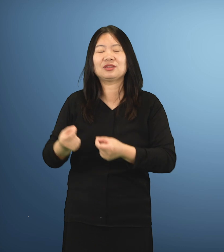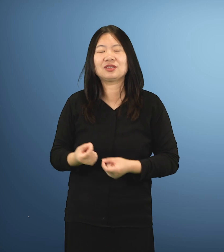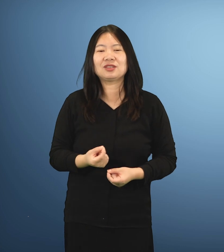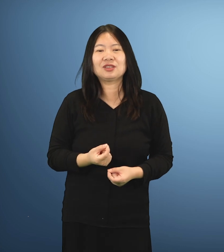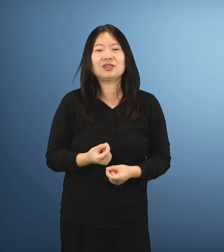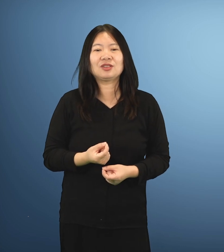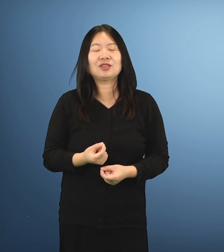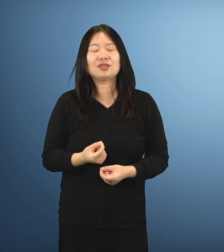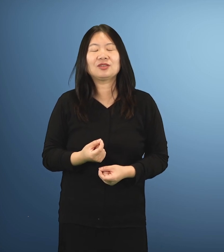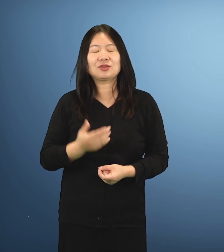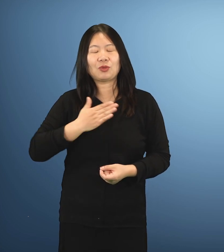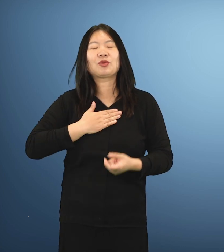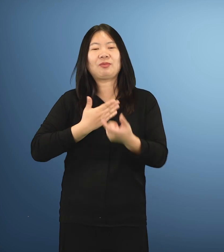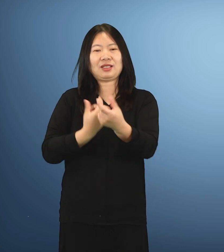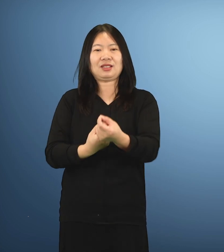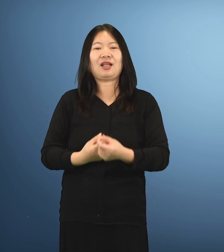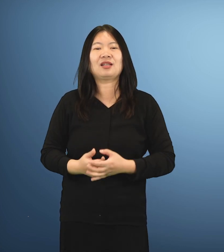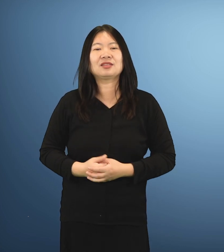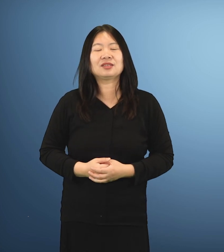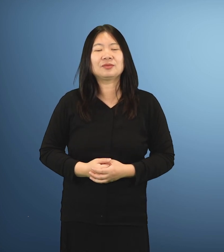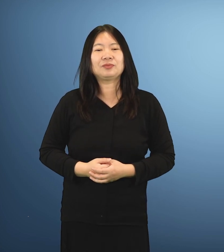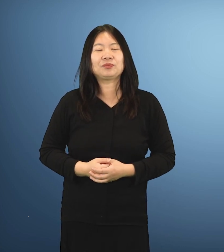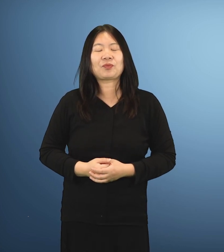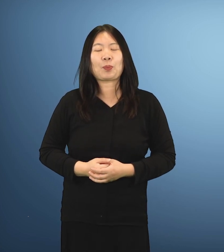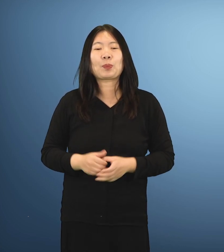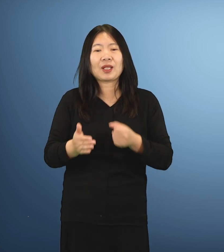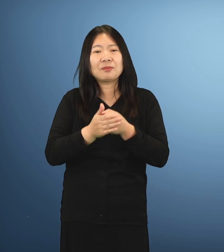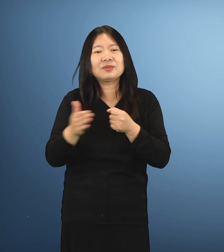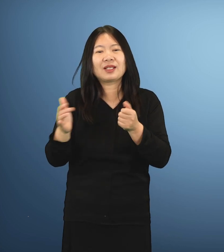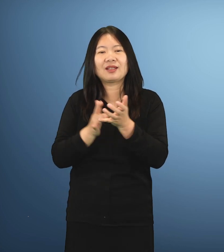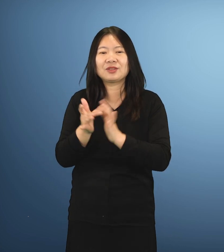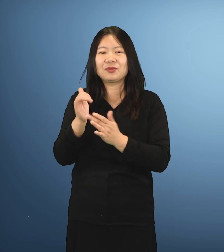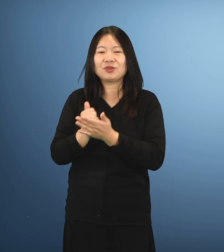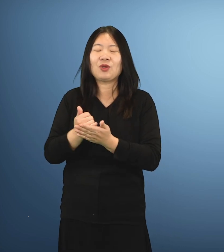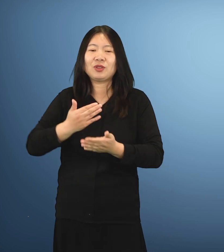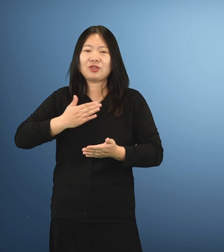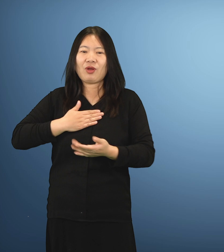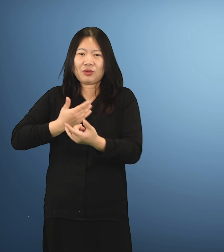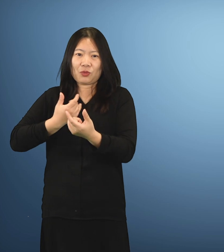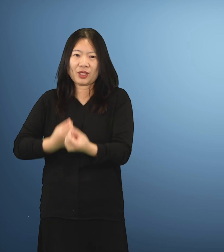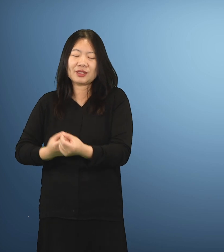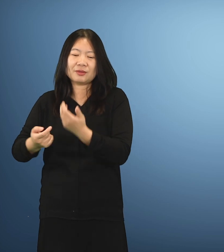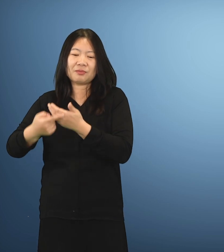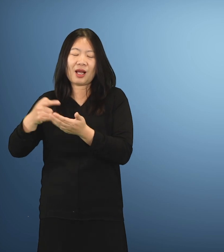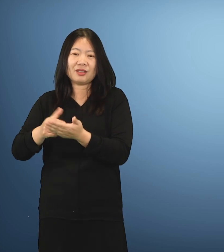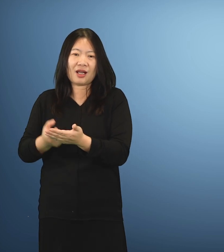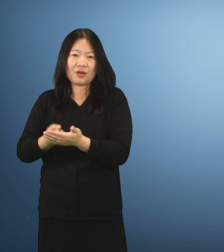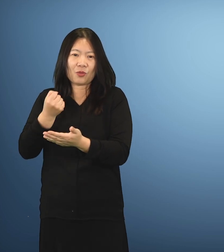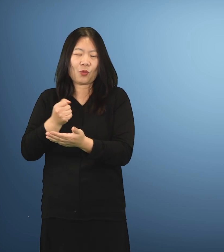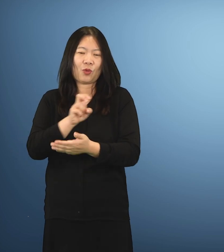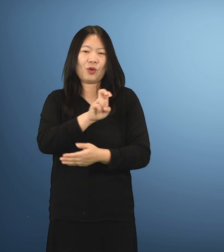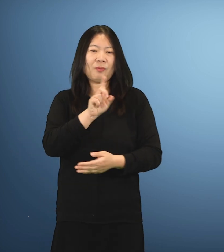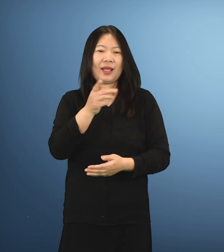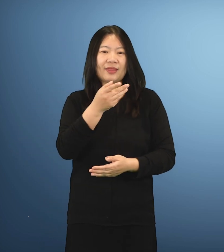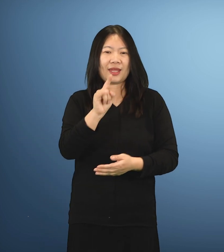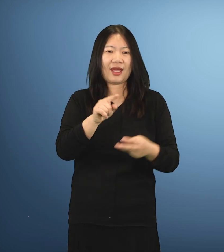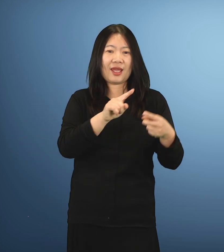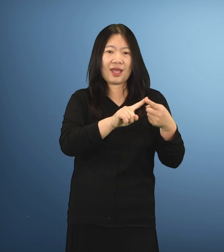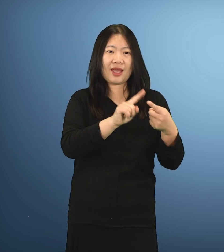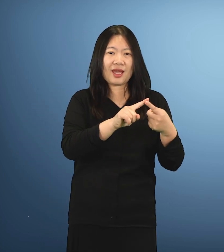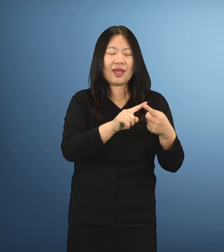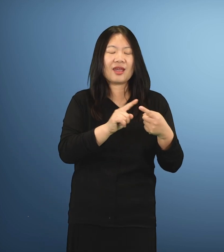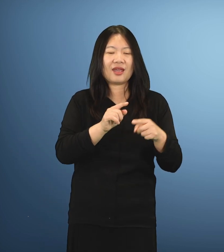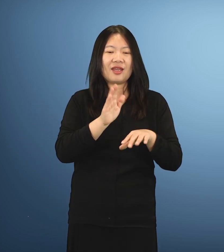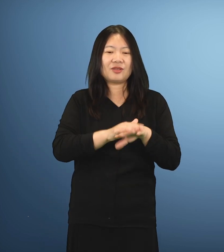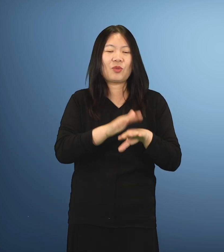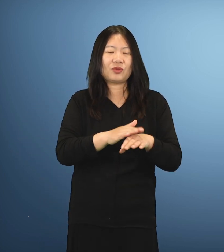수는 없으니까. 지금 예수님이 똑같은 마음으로 마태의 손길을 통해서 그 장면을 기록하고